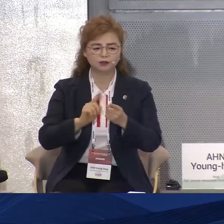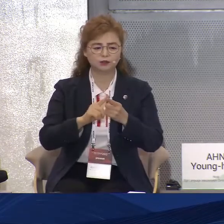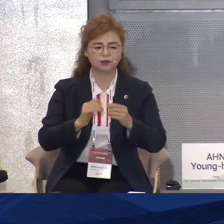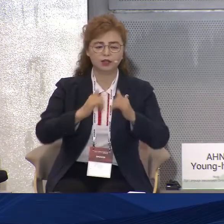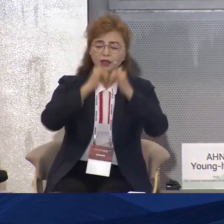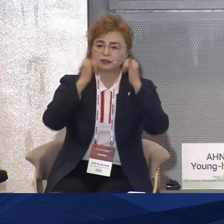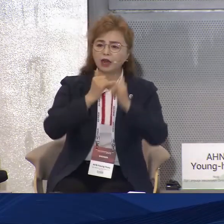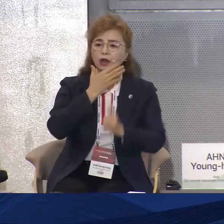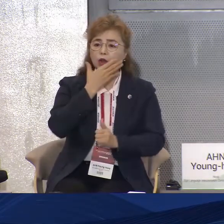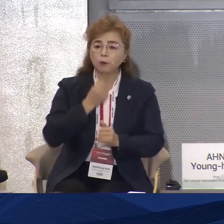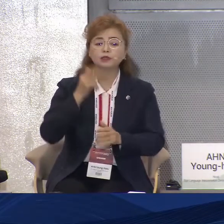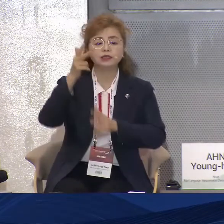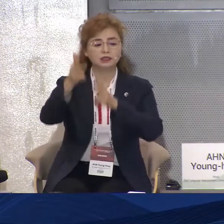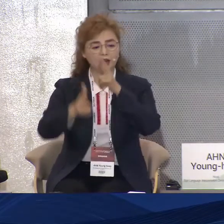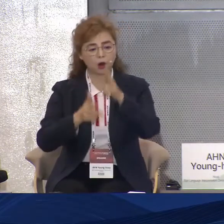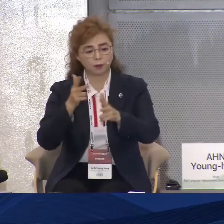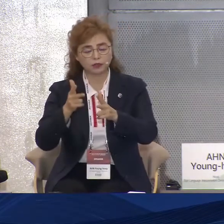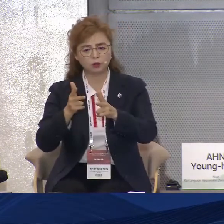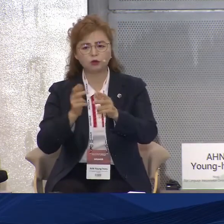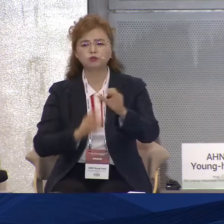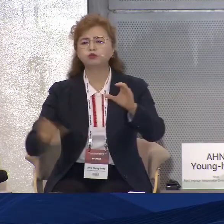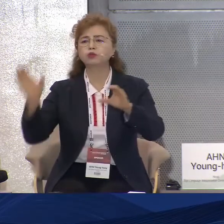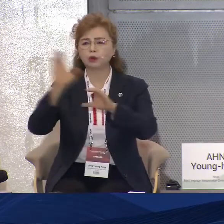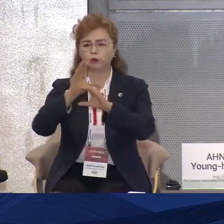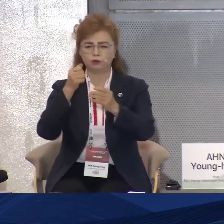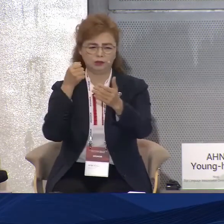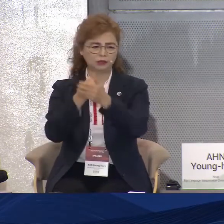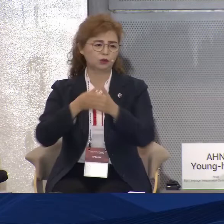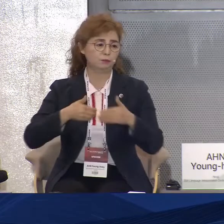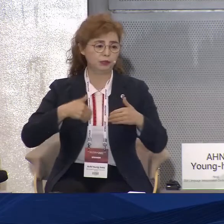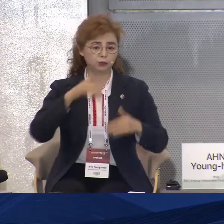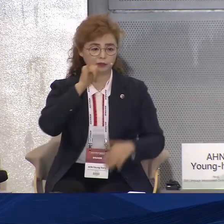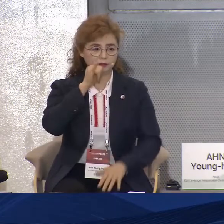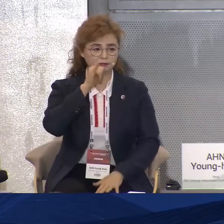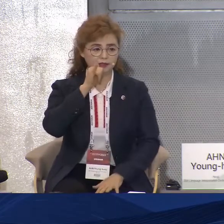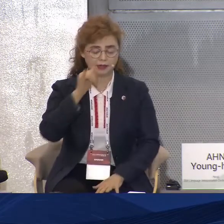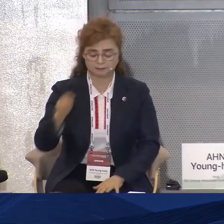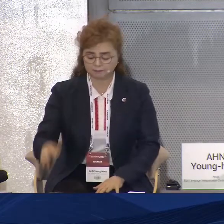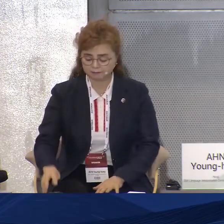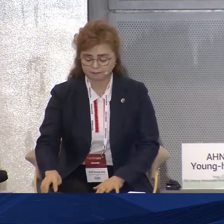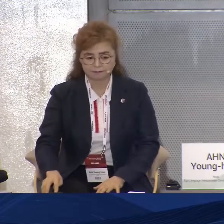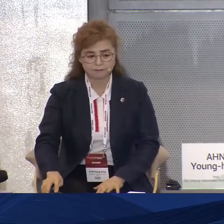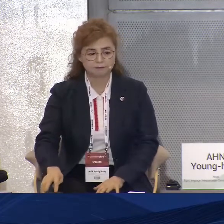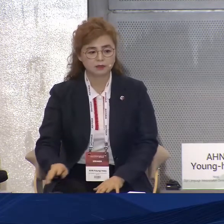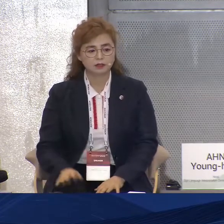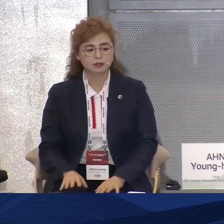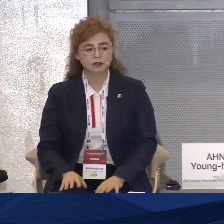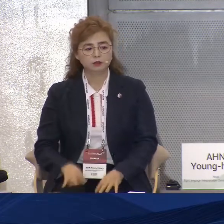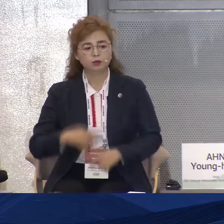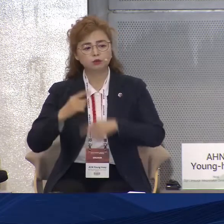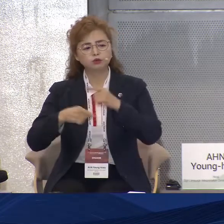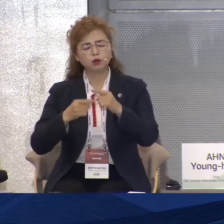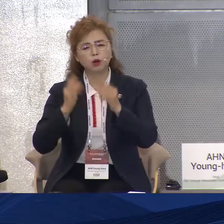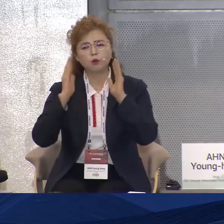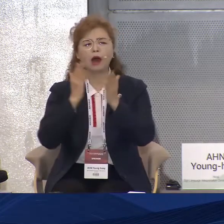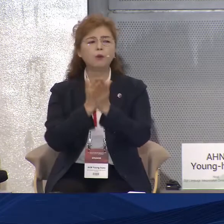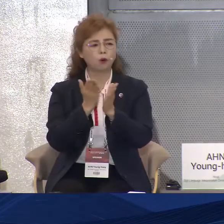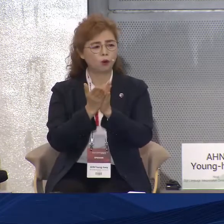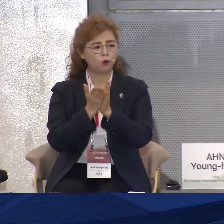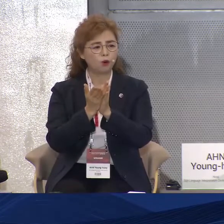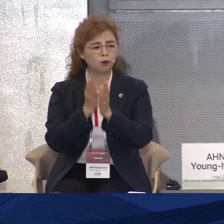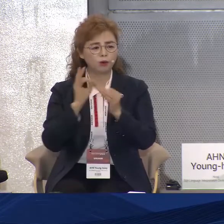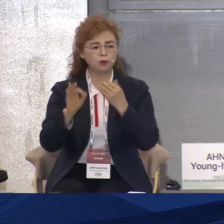통역비에 대해서는 사회복지 사업에서 추가로 책정할 필요가 있습니다. 또